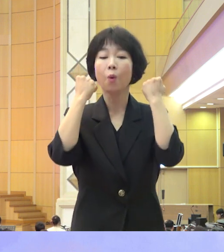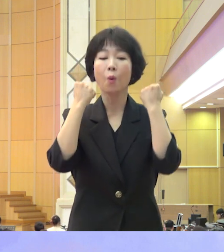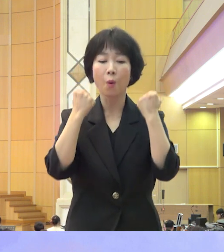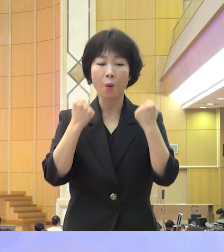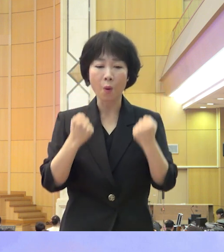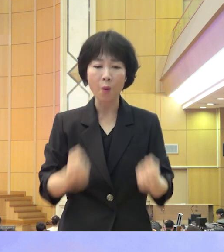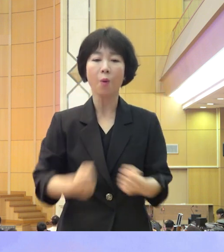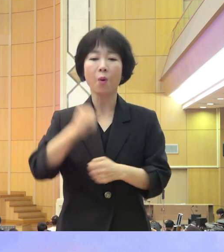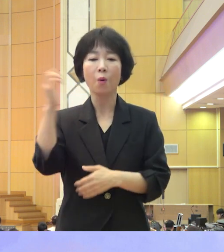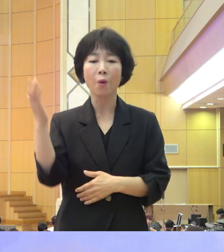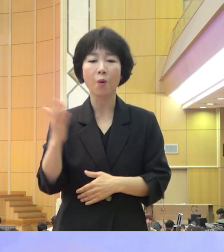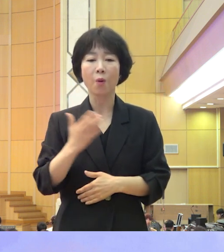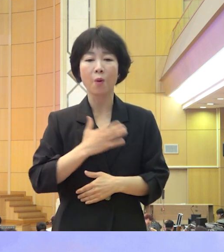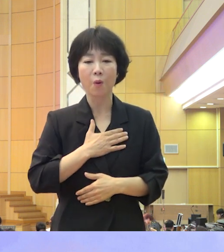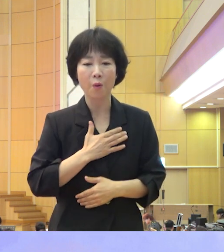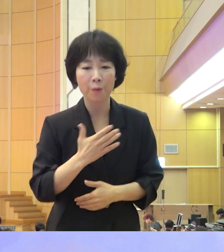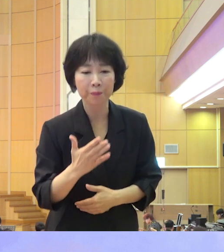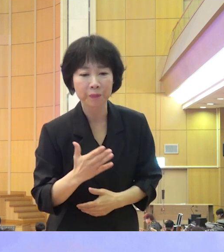계시고,